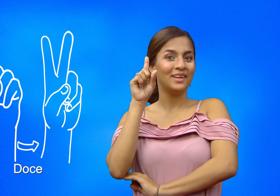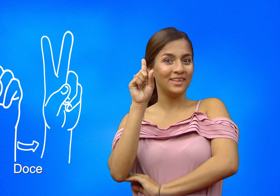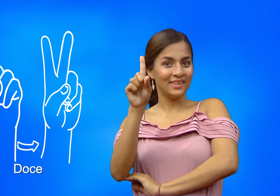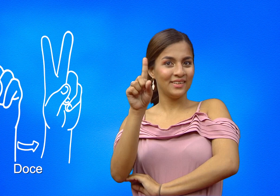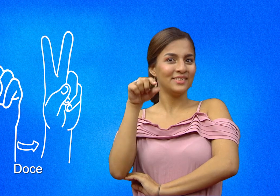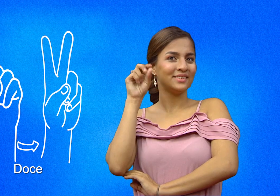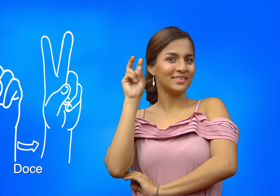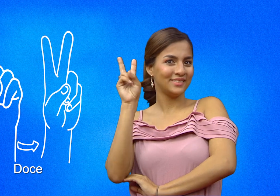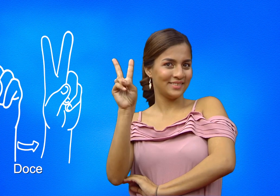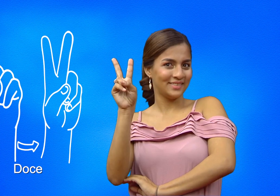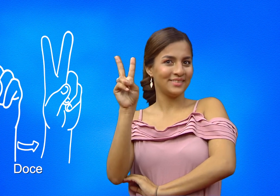12